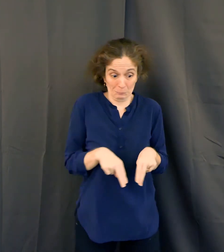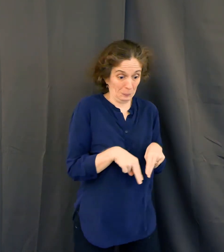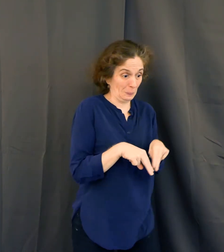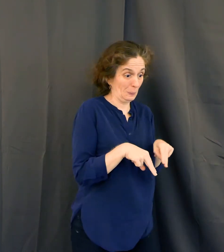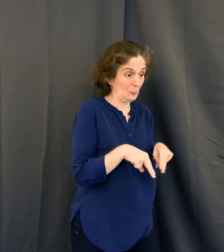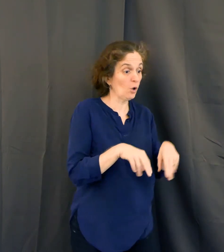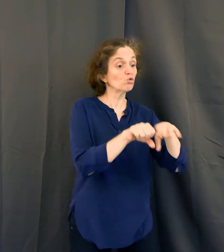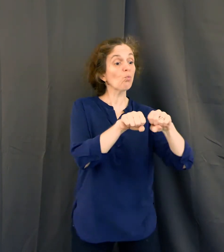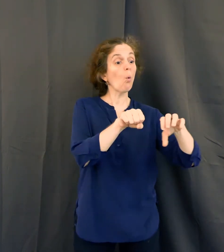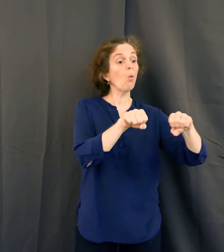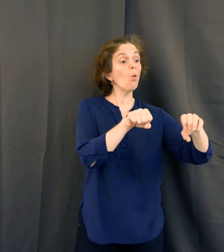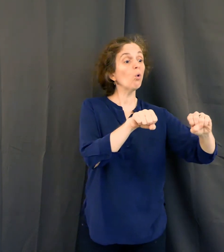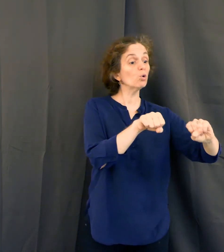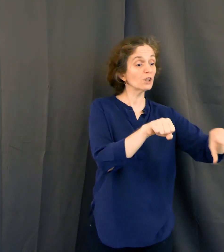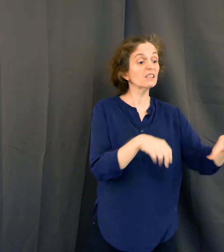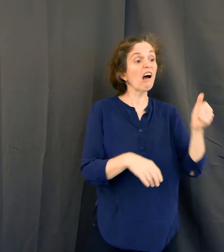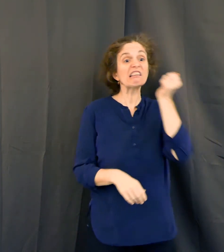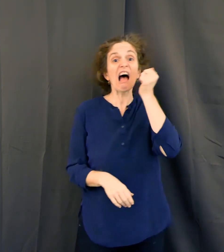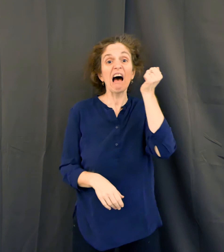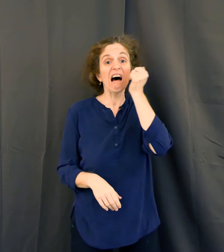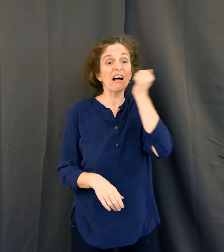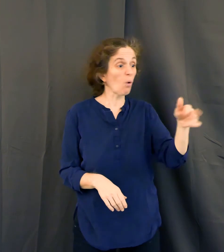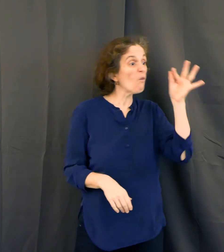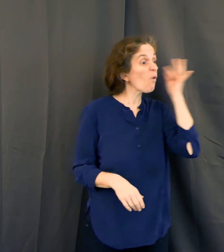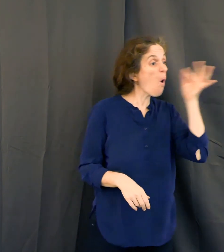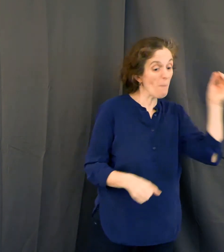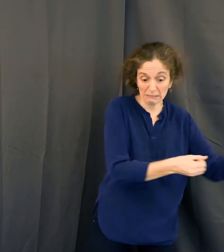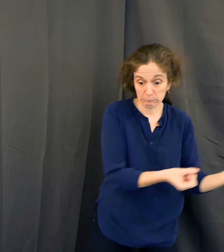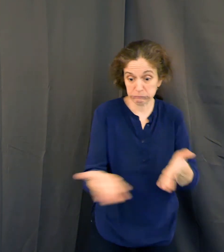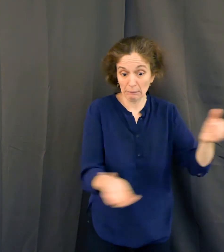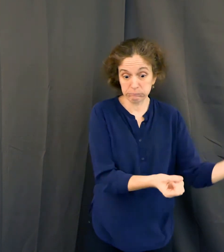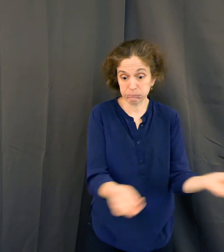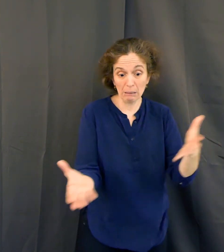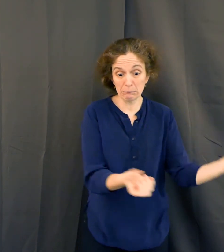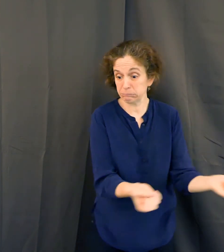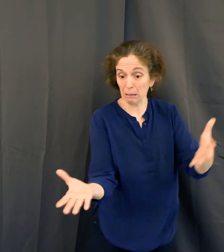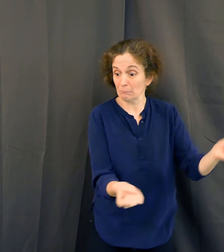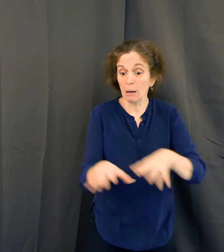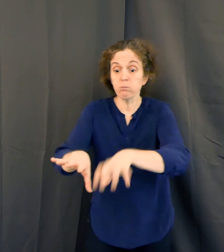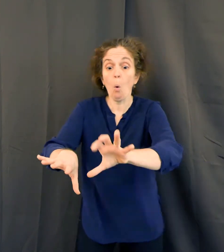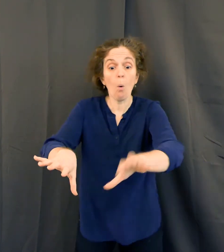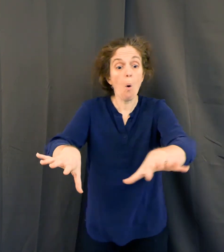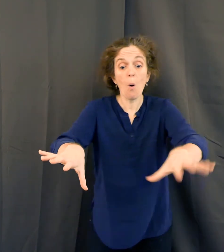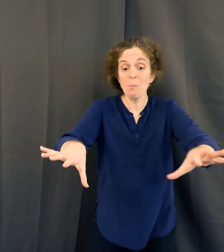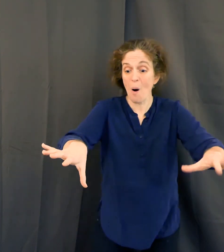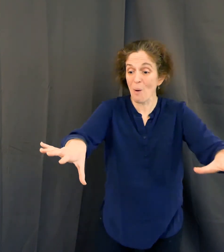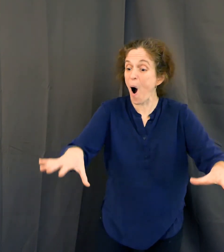ventre. La maman apporte du saucisson, des gâteaux, du fromage. Elle remplit